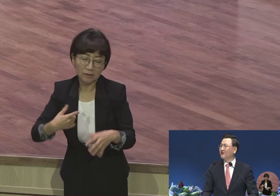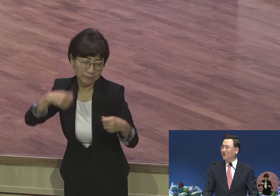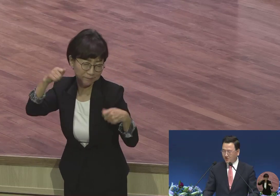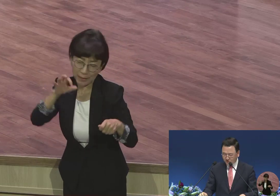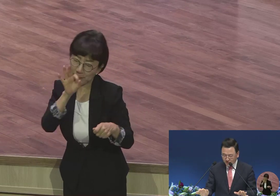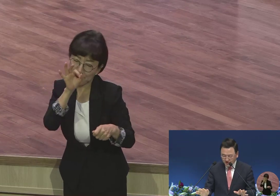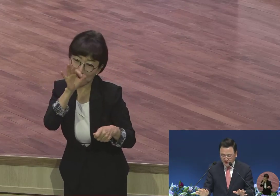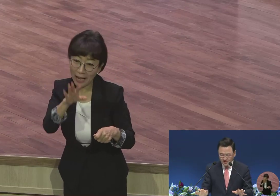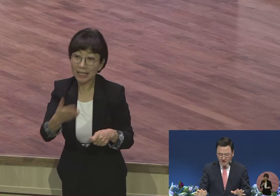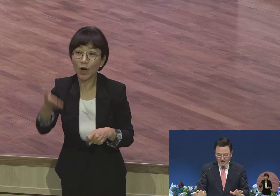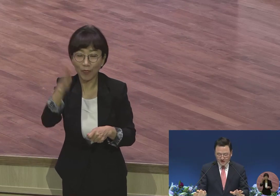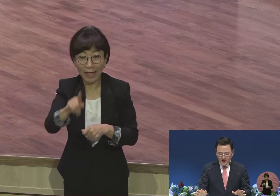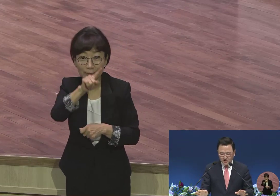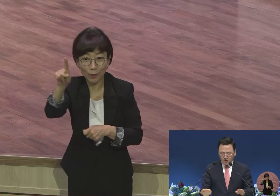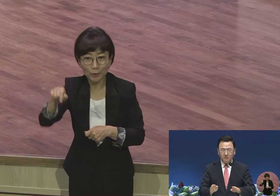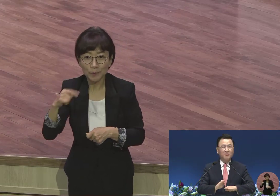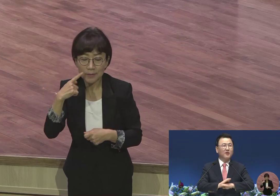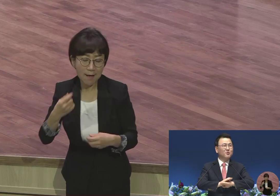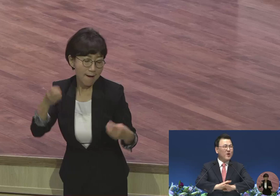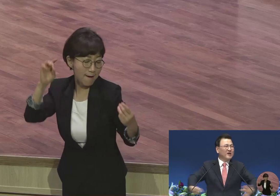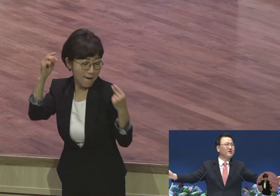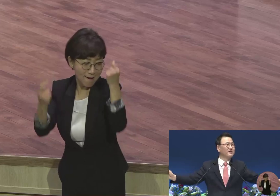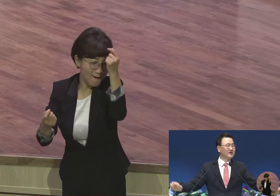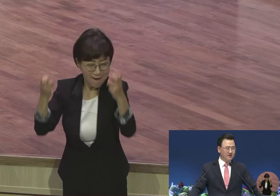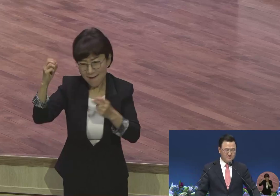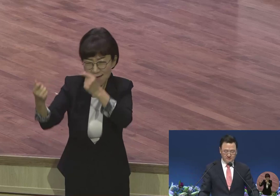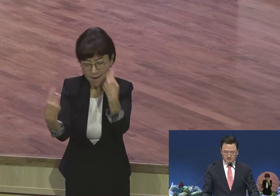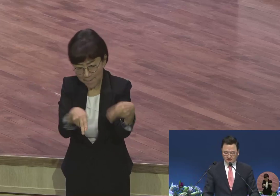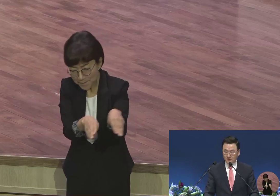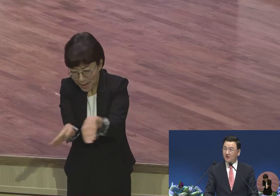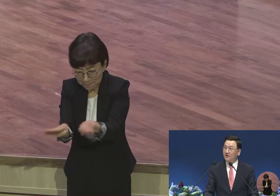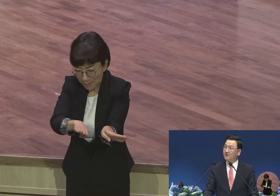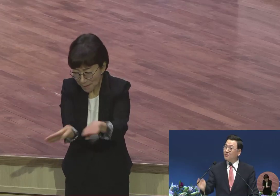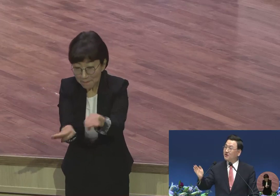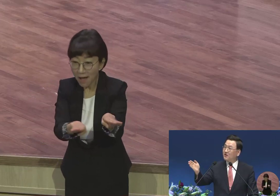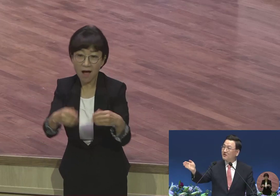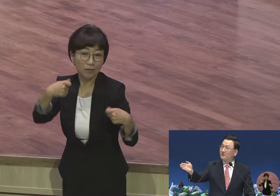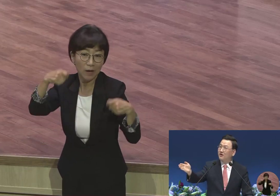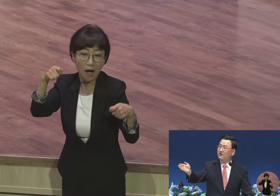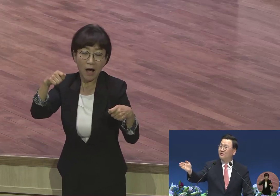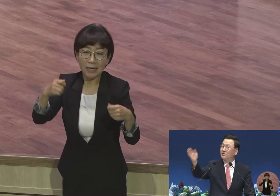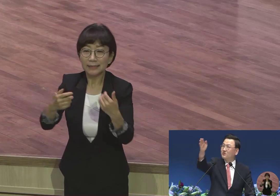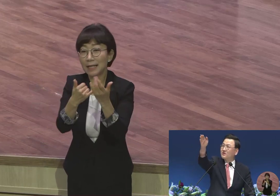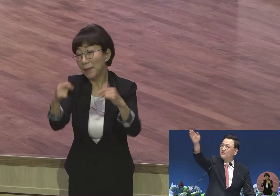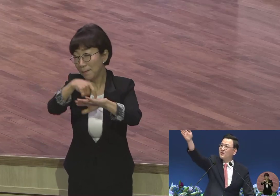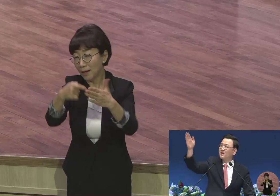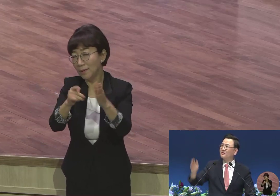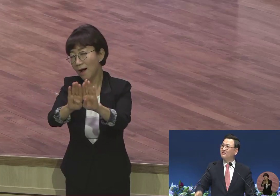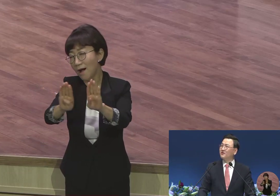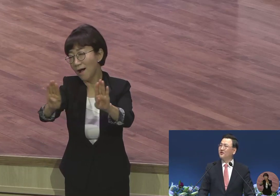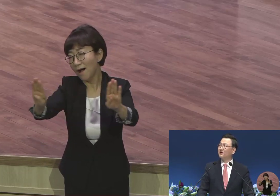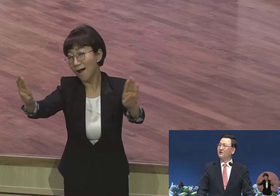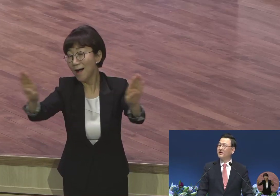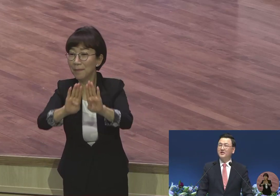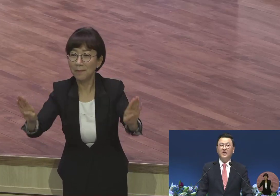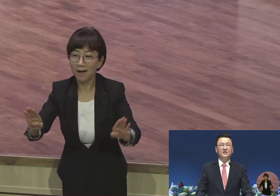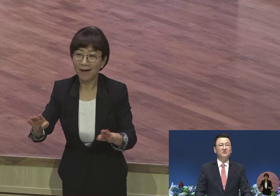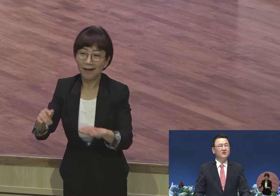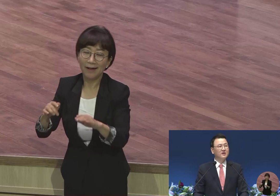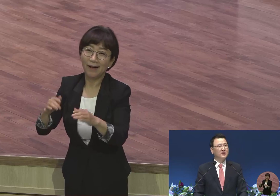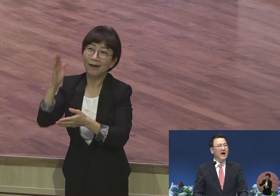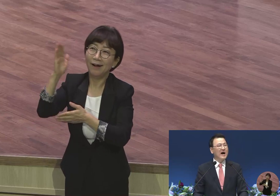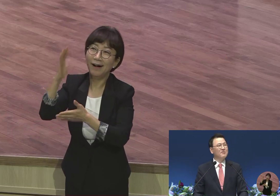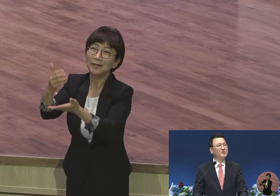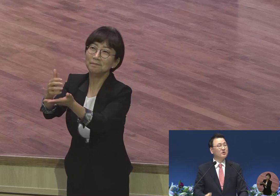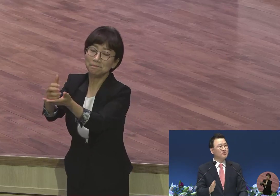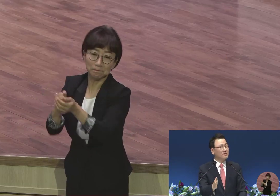분이라. 거기서 좀 흔들으셨거든. 성도의 마음이 확 열린 거예요. 그래서 메시지를 증거했는데 우리 전사님 뒤에 앉았는데요,